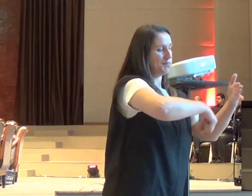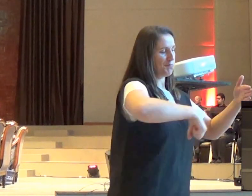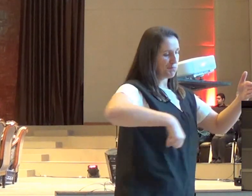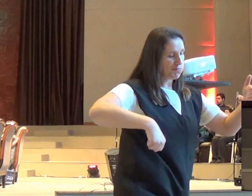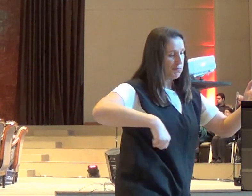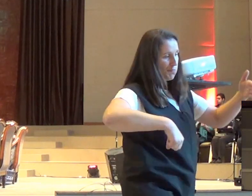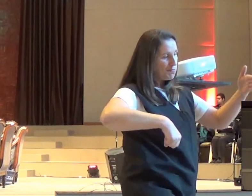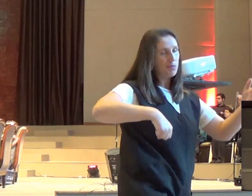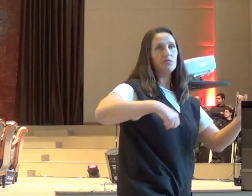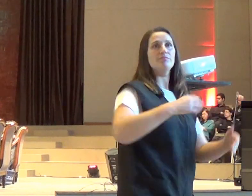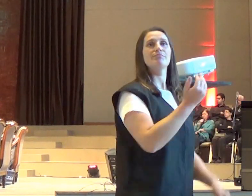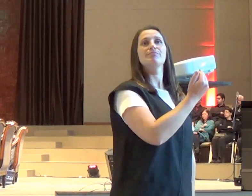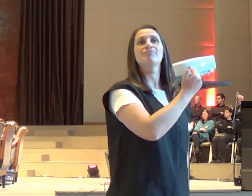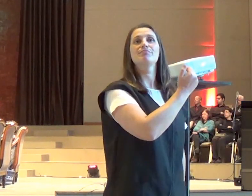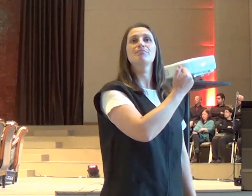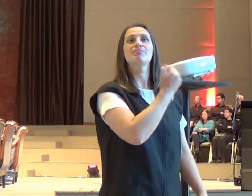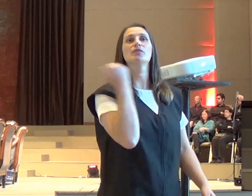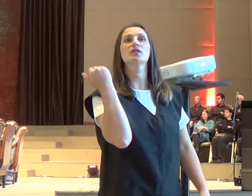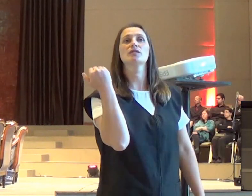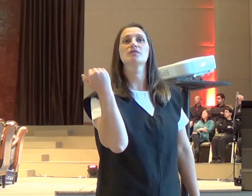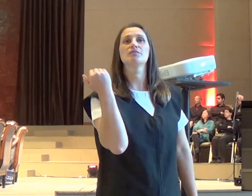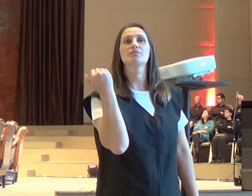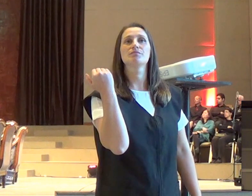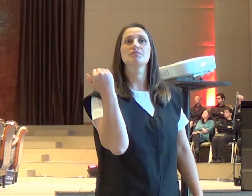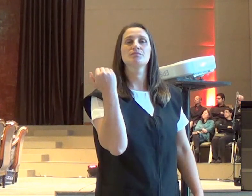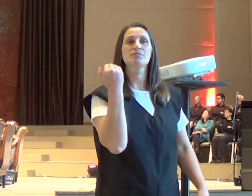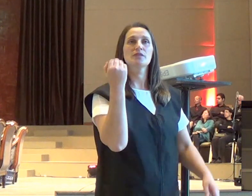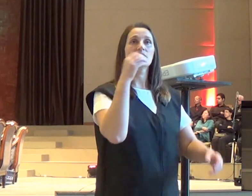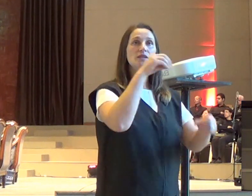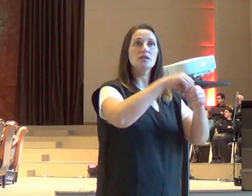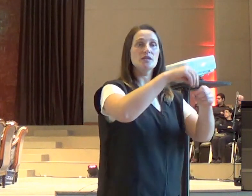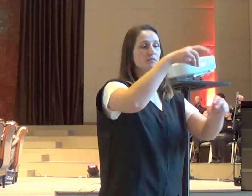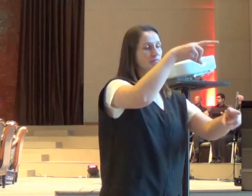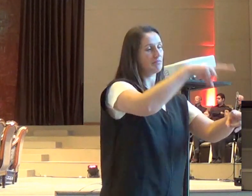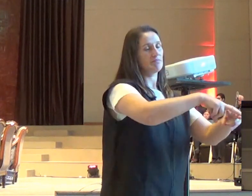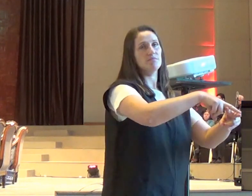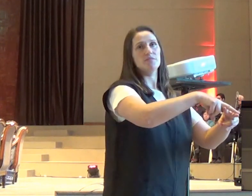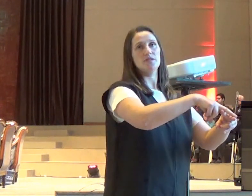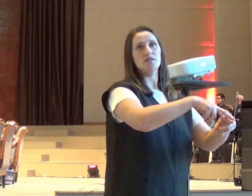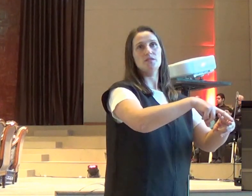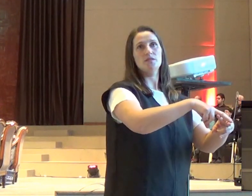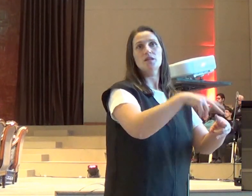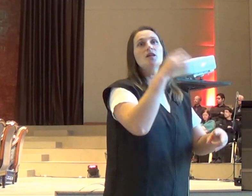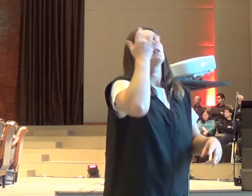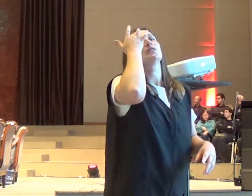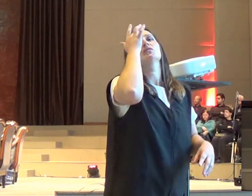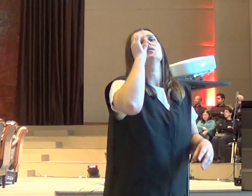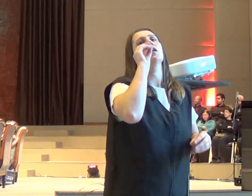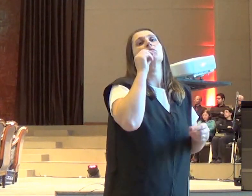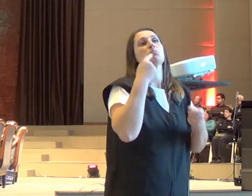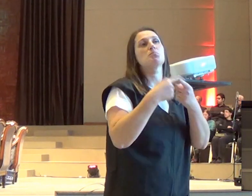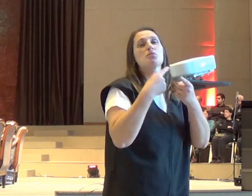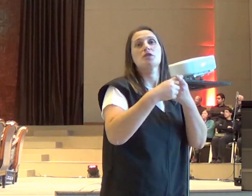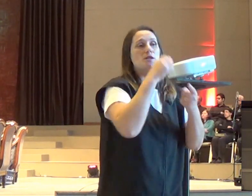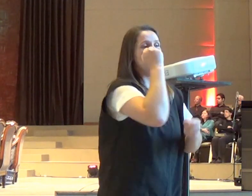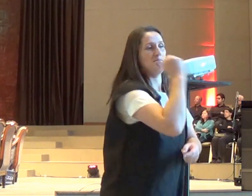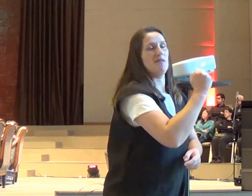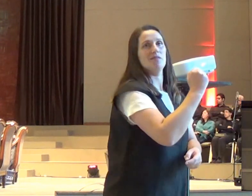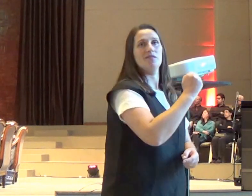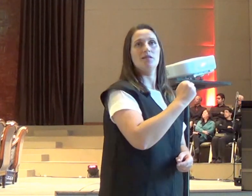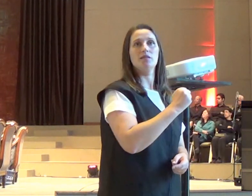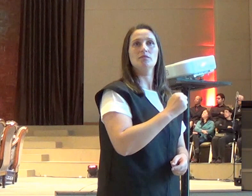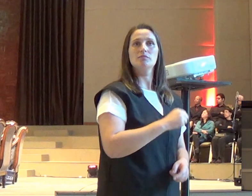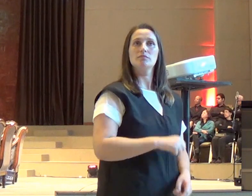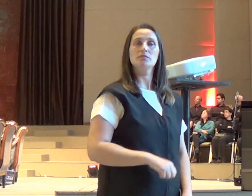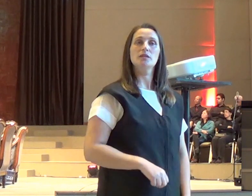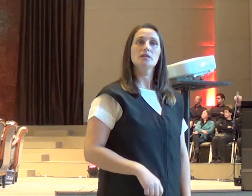morte por grupos rivais a gente não sabe se foi o grupo rival ou se foi uma queima de arquivo e de